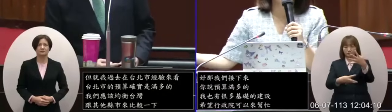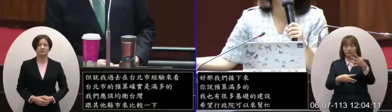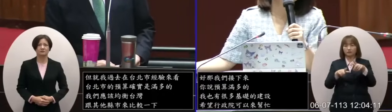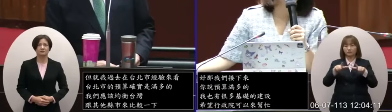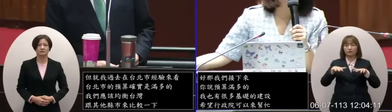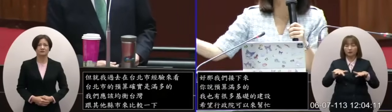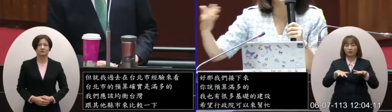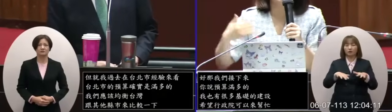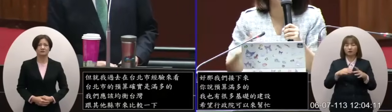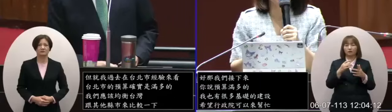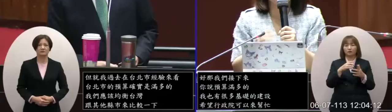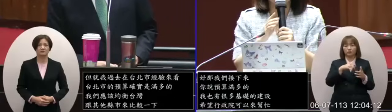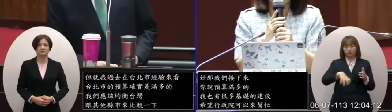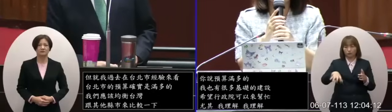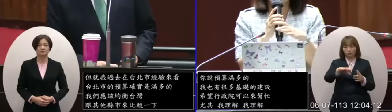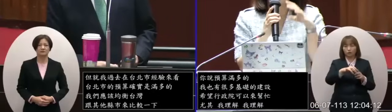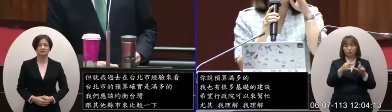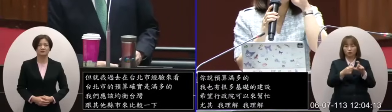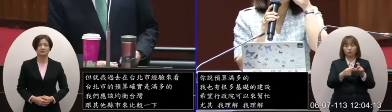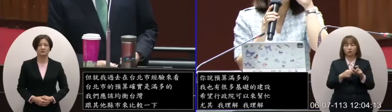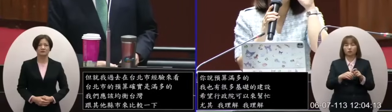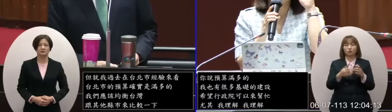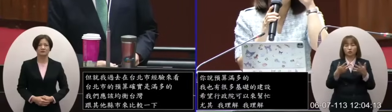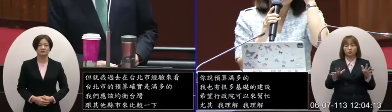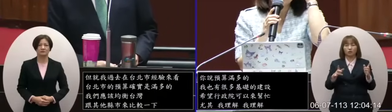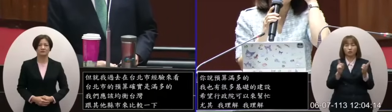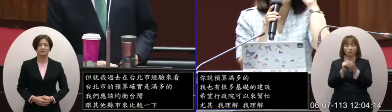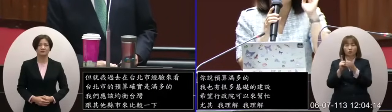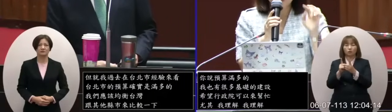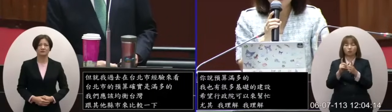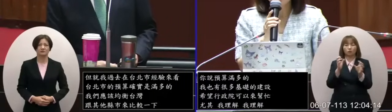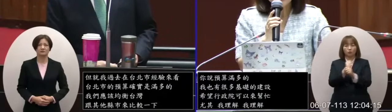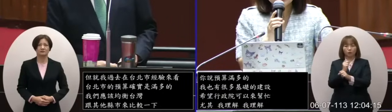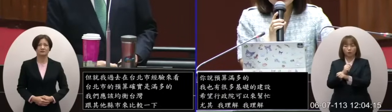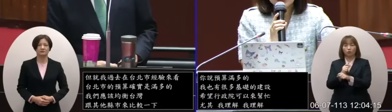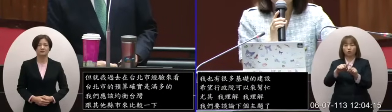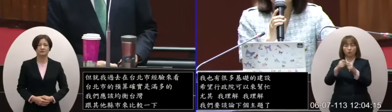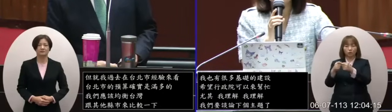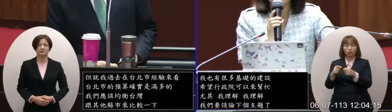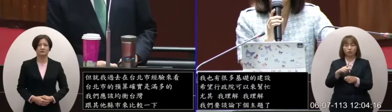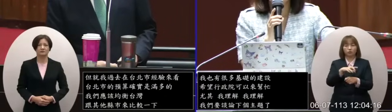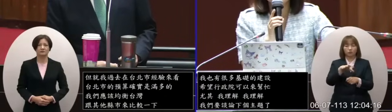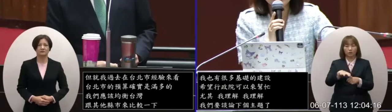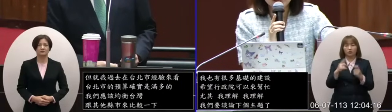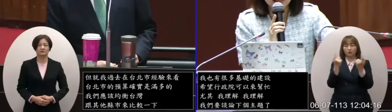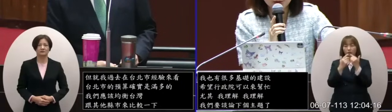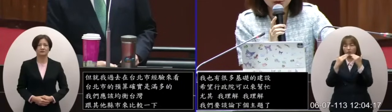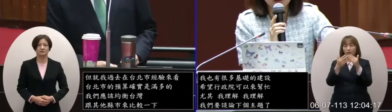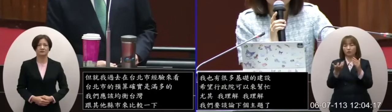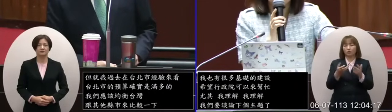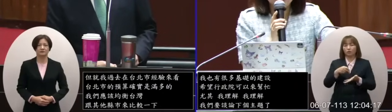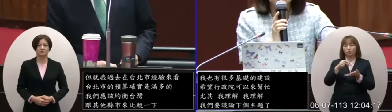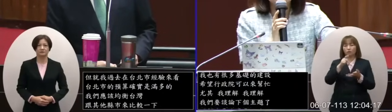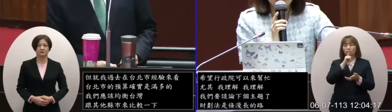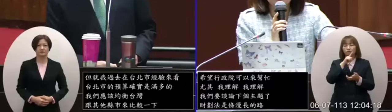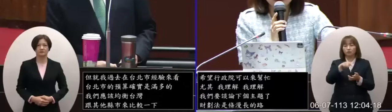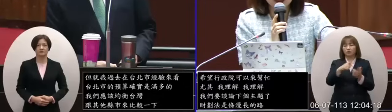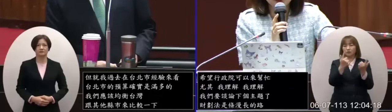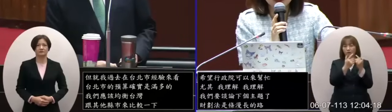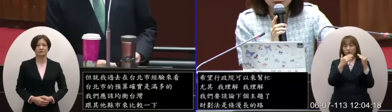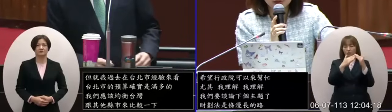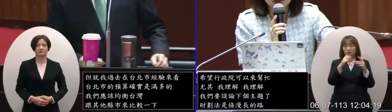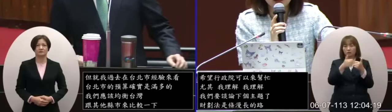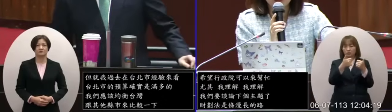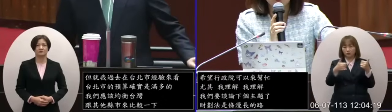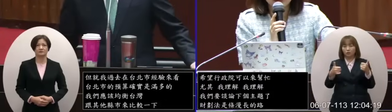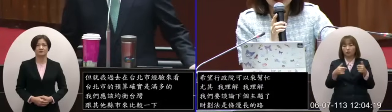各个区域来说哦，都有很多的损害的地方。那在台北市，尤其您刚刚说了。您是台北市